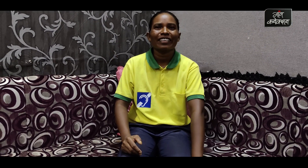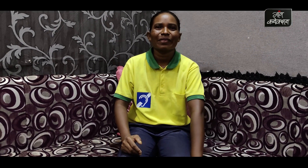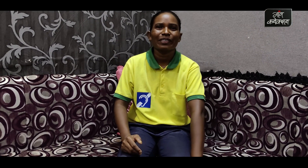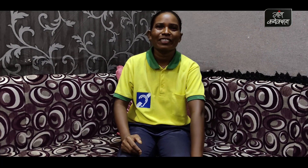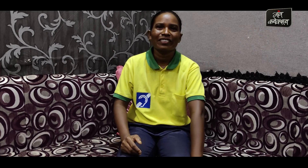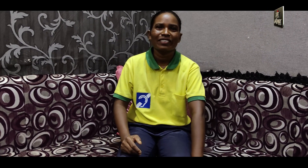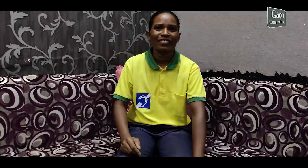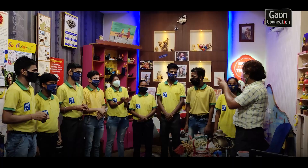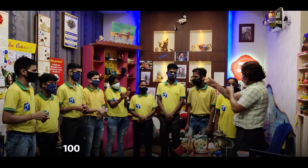रहा है।